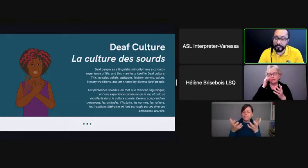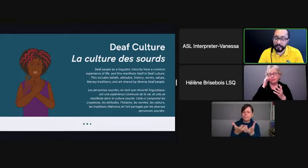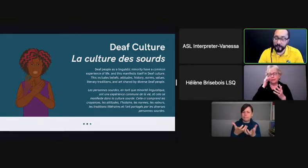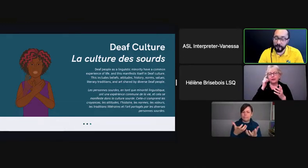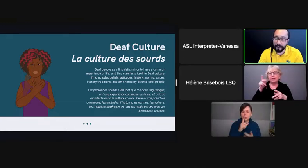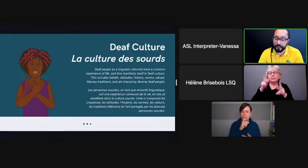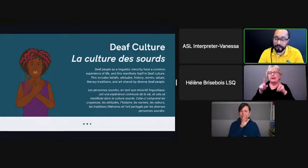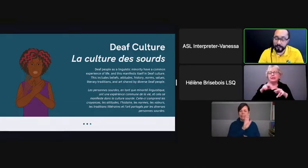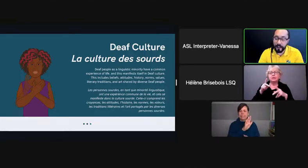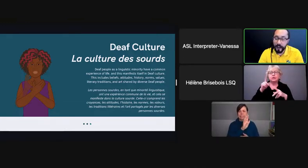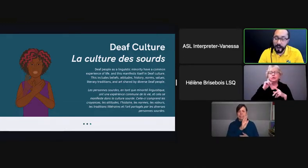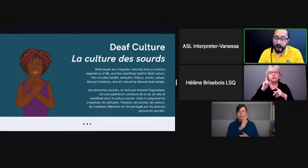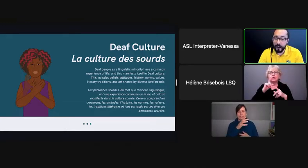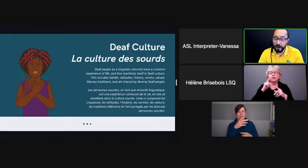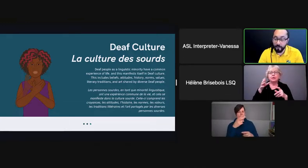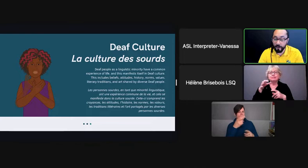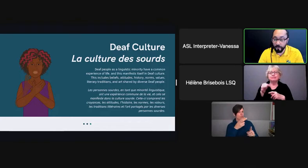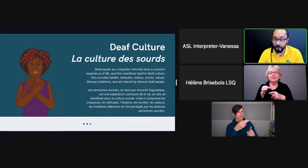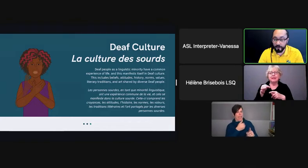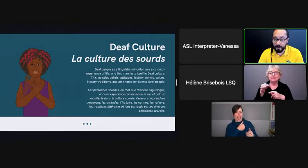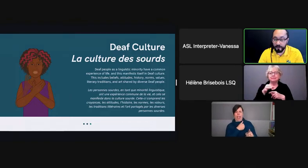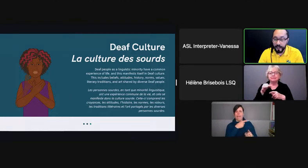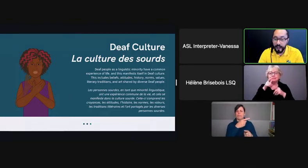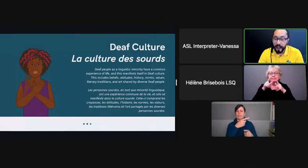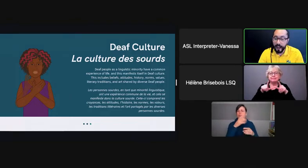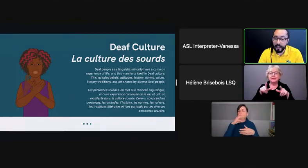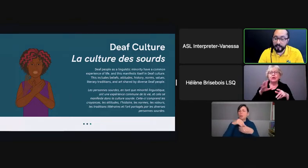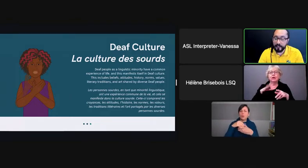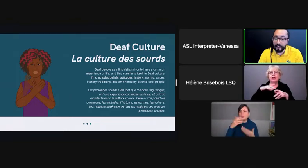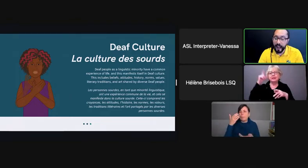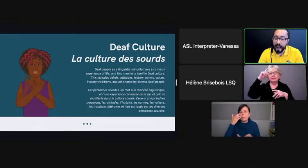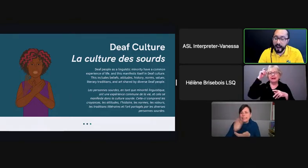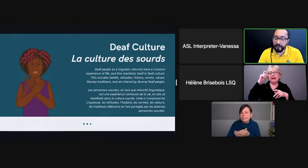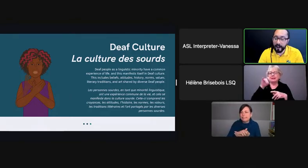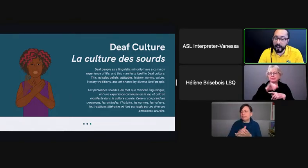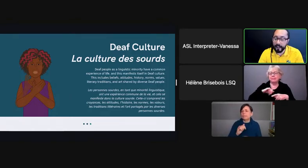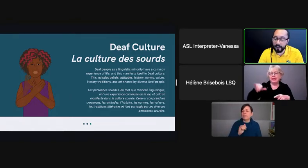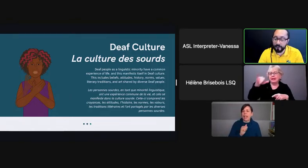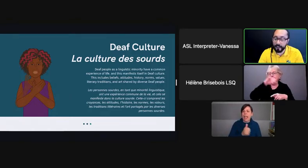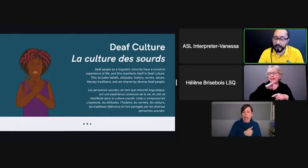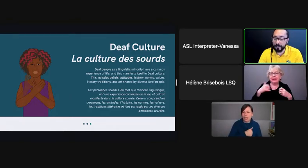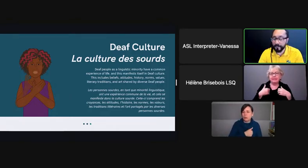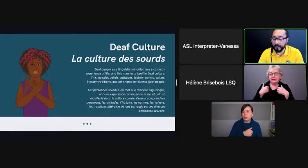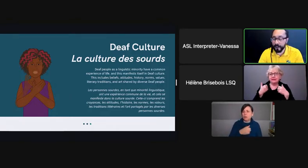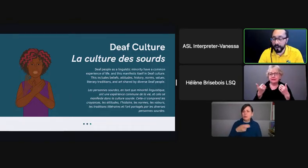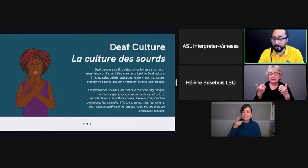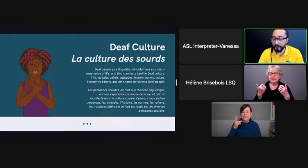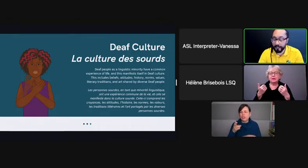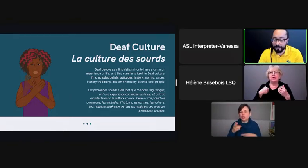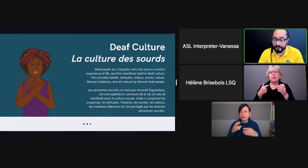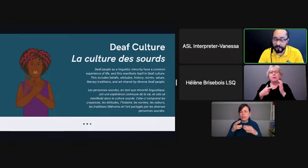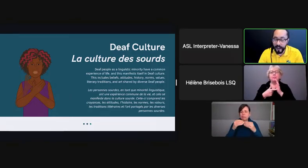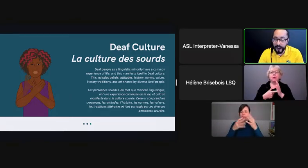minorité linguistique et ils ont une expérience commune de la vie et cela se manifeste.